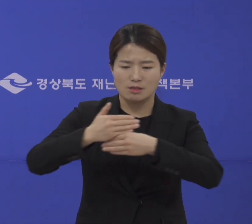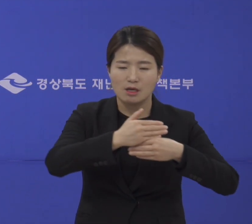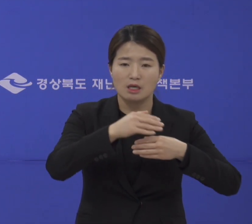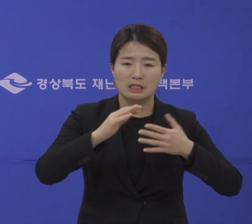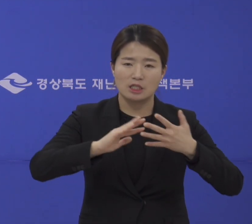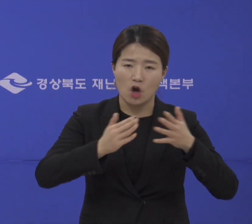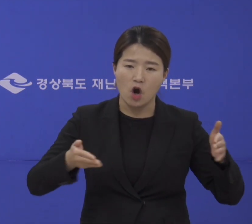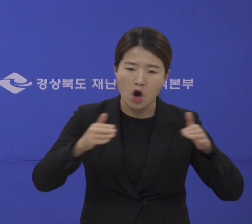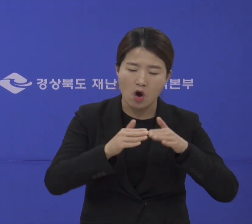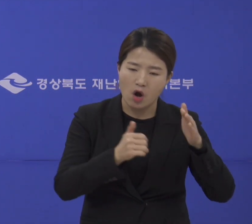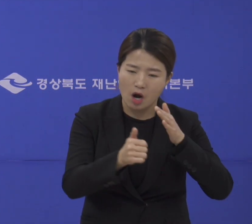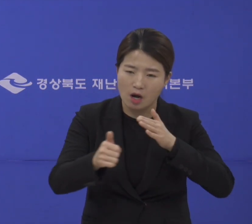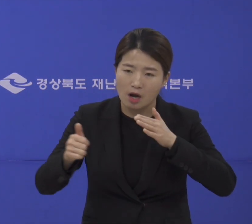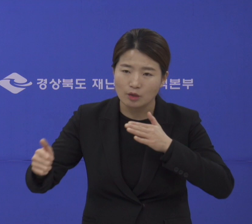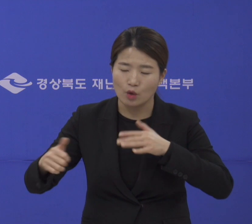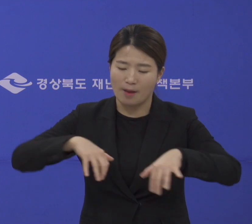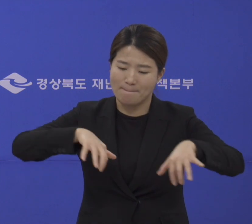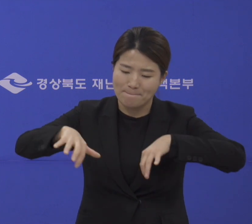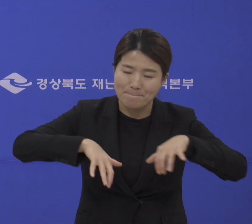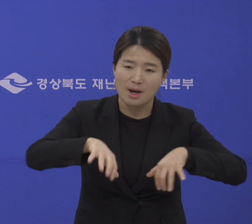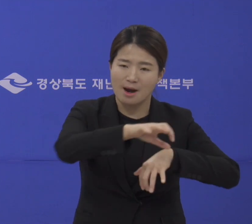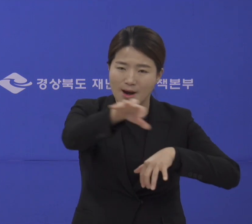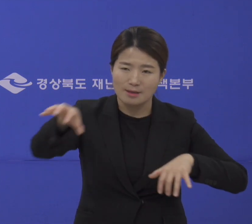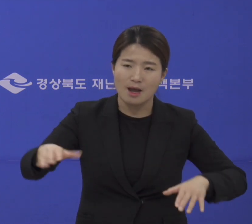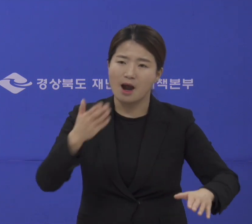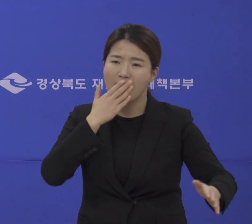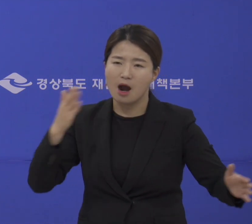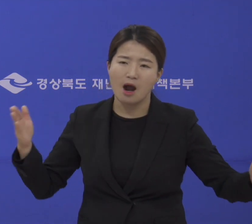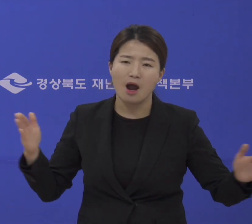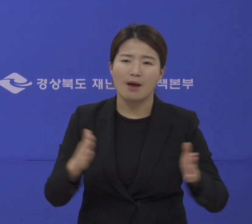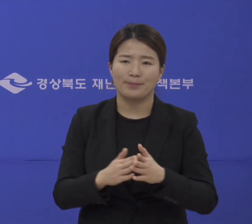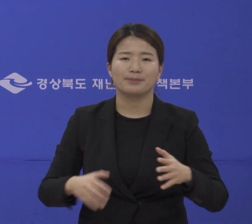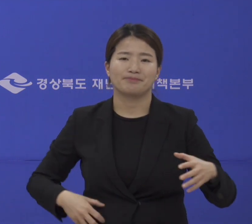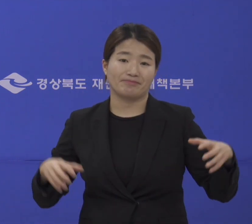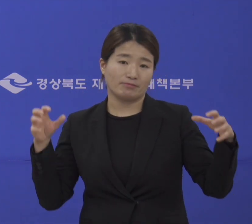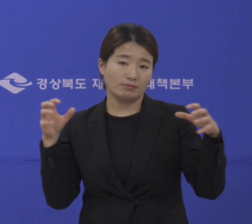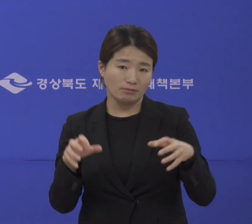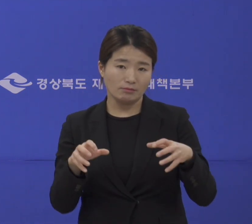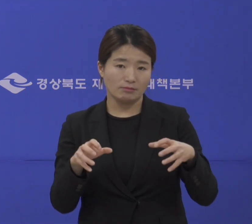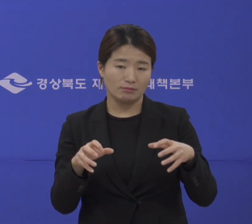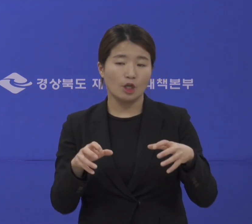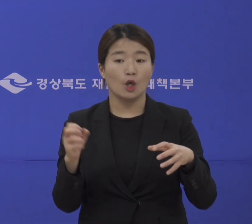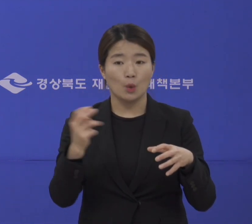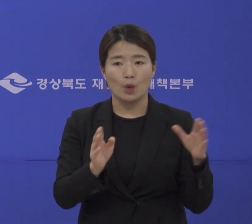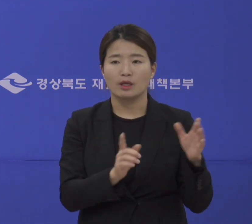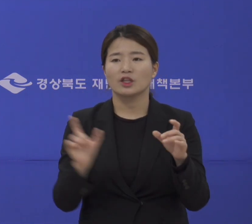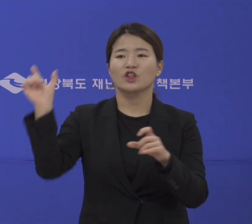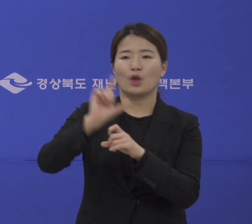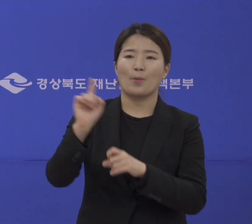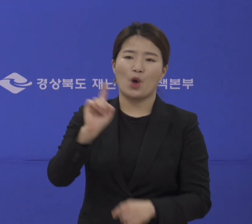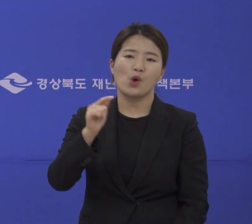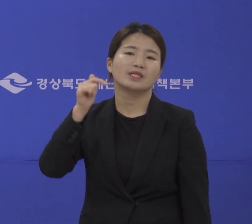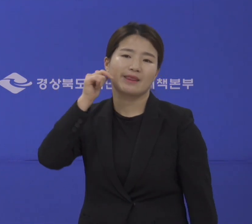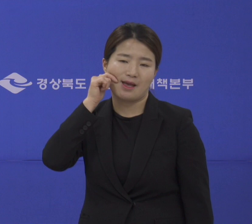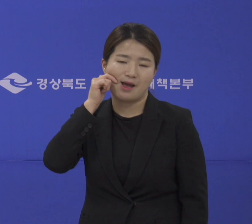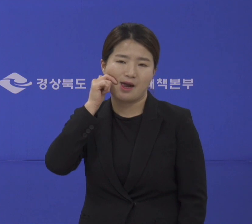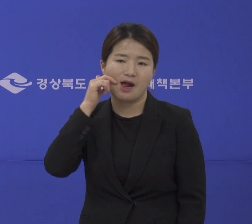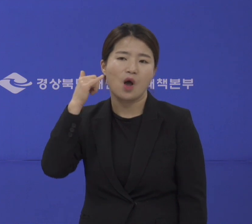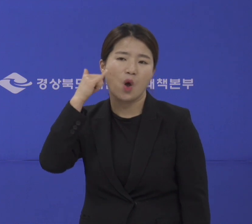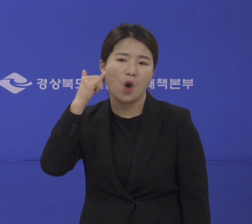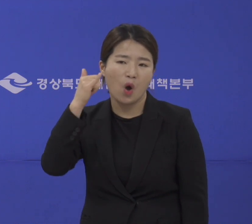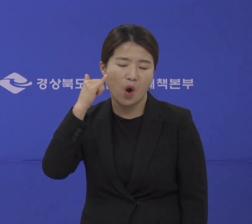한또 시군 대려변 하면서 오늘은 콜센터 특별히 주문을 하도록